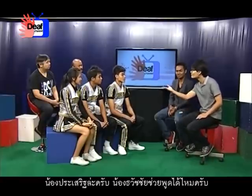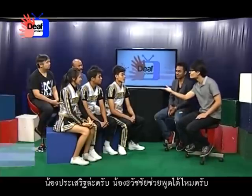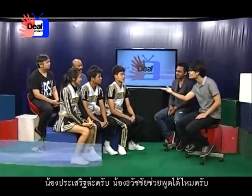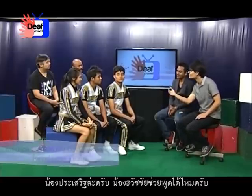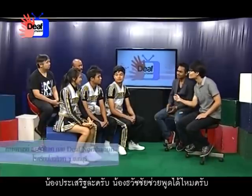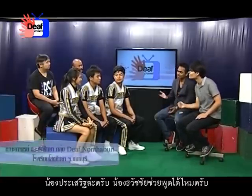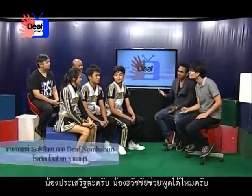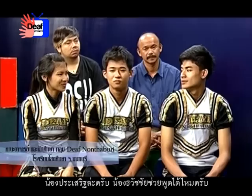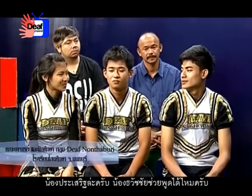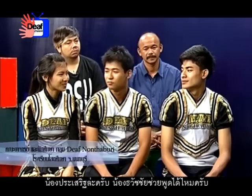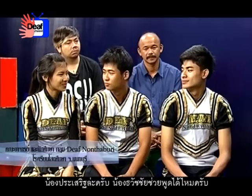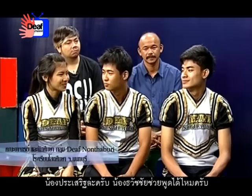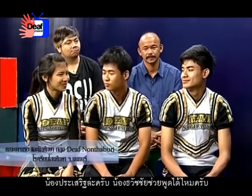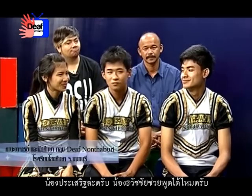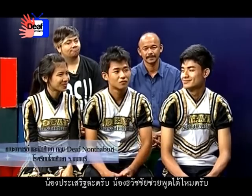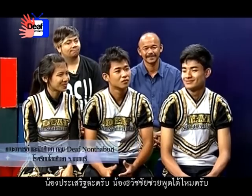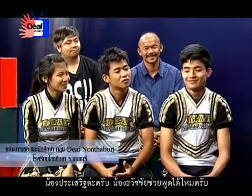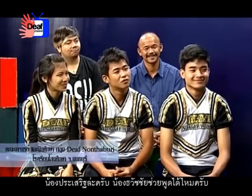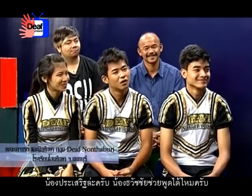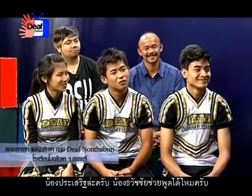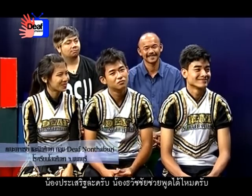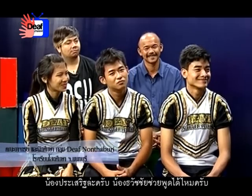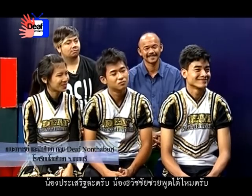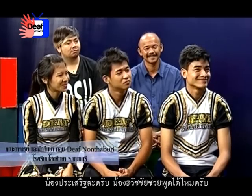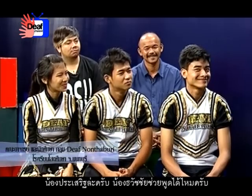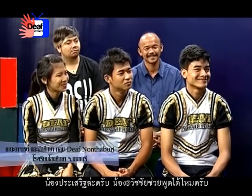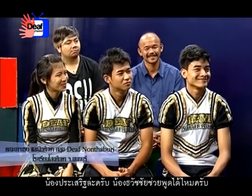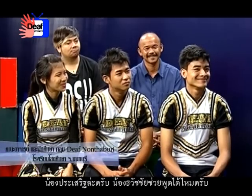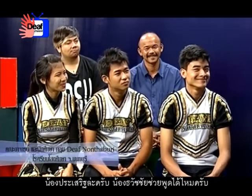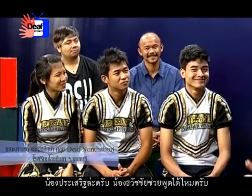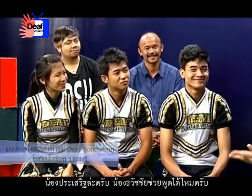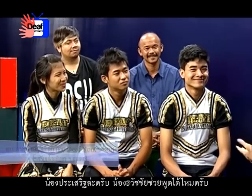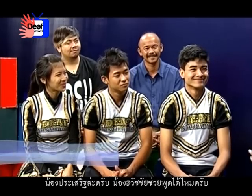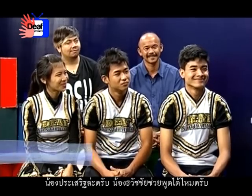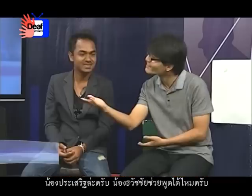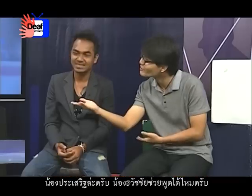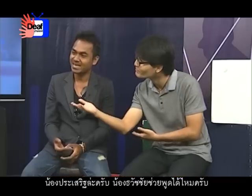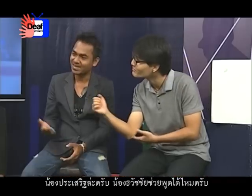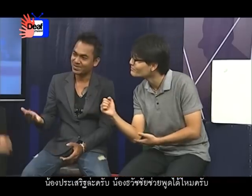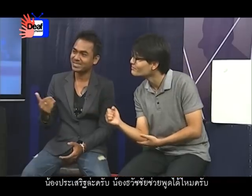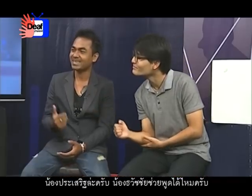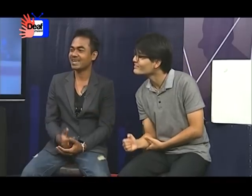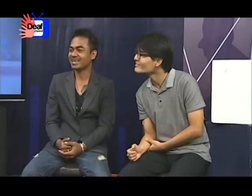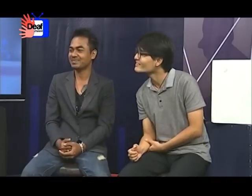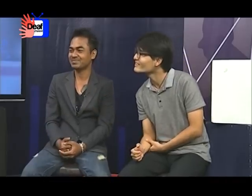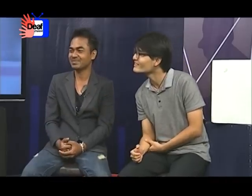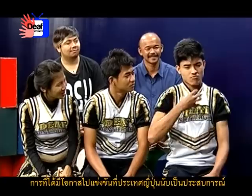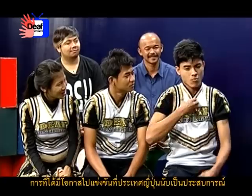แล้วน้องประเสริฐล่ะครับรู้สึกยังไงบ้างไหมครับหรือว่าให้น้องธวัชชัยช่วยพูดดีกว่าไ